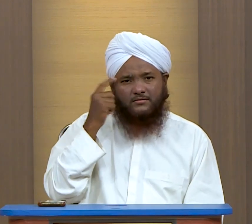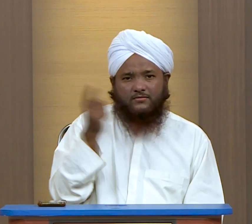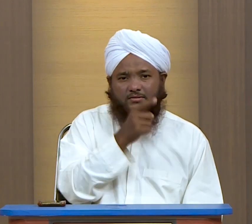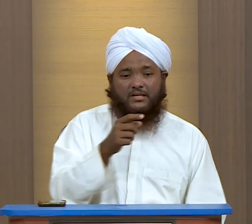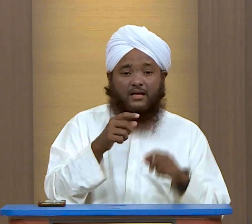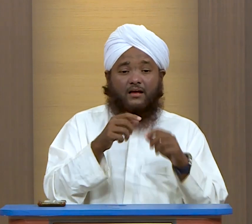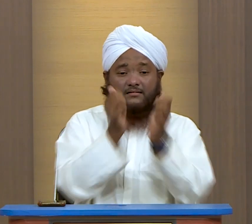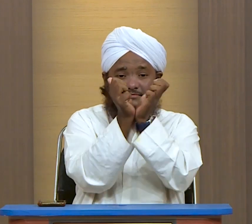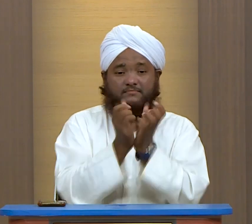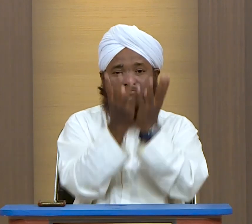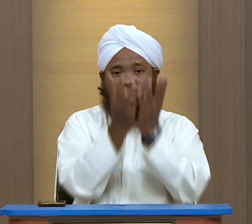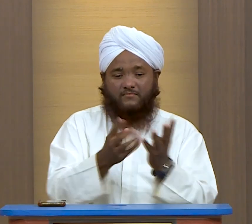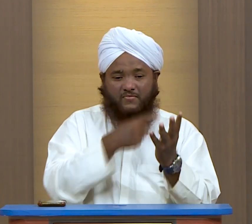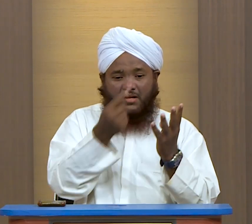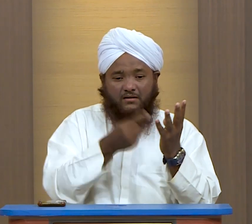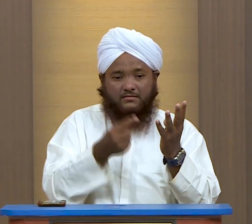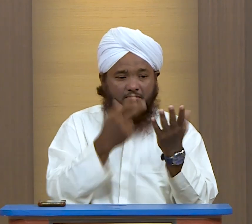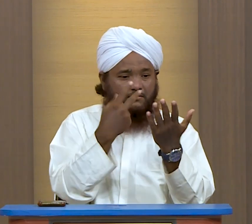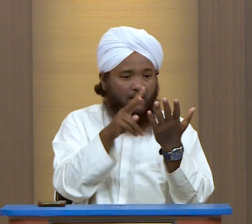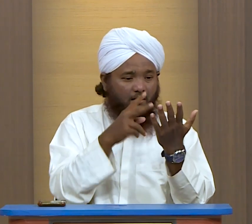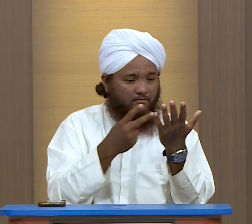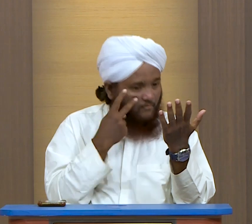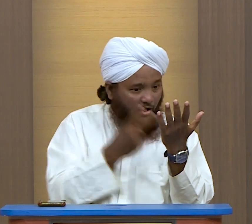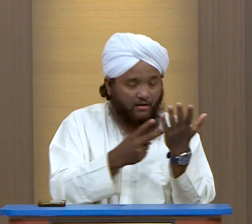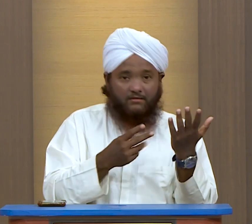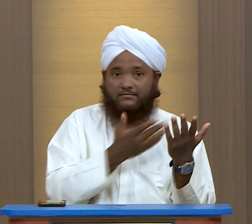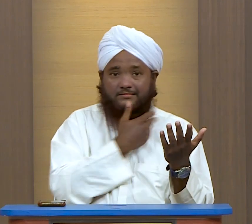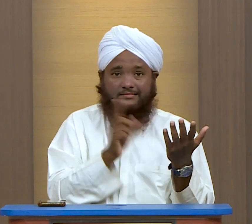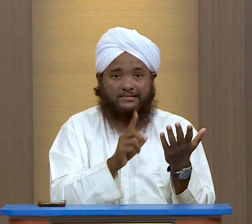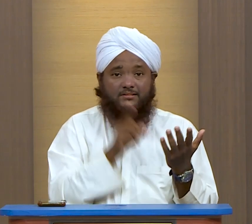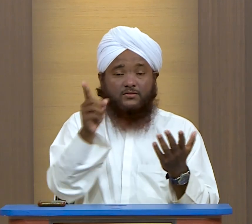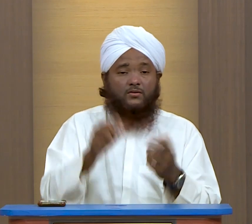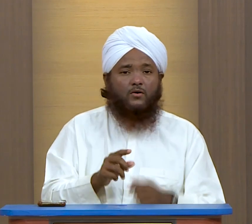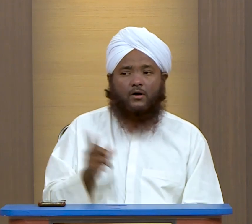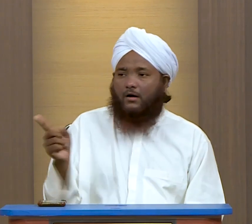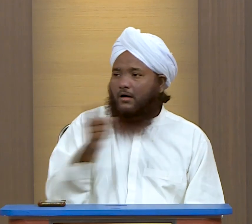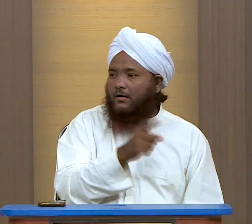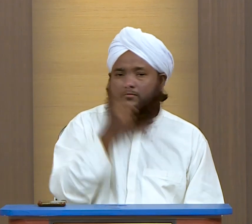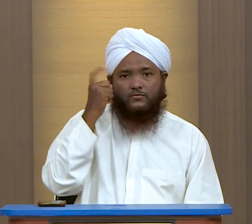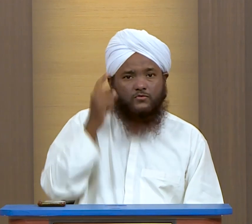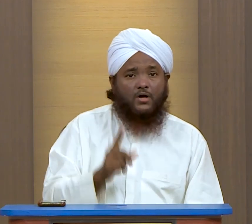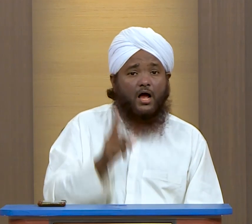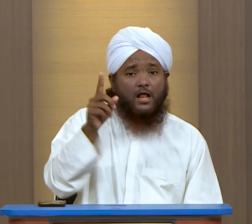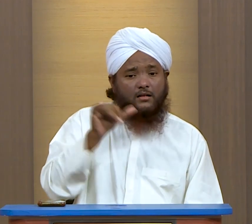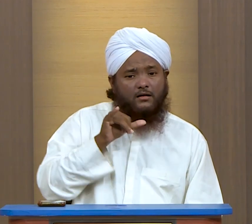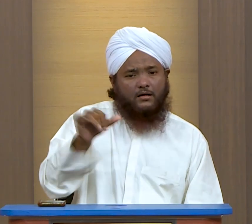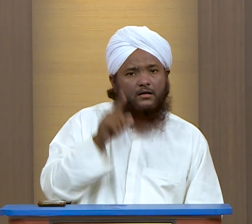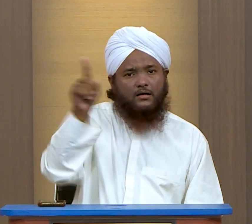کی فہرست میں اپنا نام دیکھنا کسی کو منظور نہیں تو خدائے واحد و قہار عز و جل کے نزدیک اگر کسی کو جھوٹوں